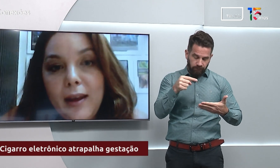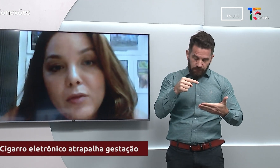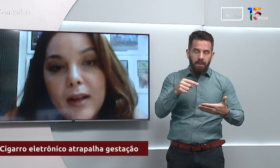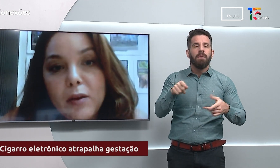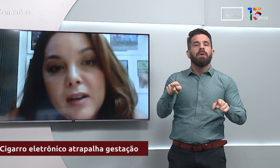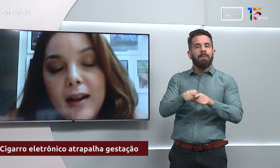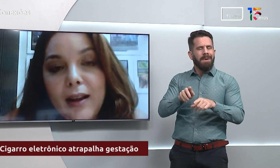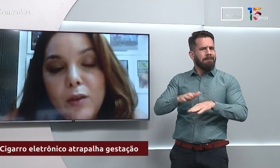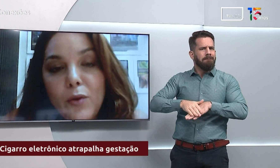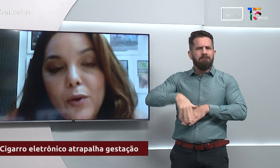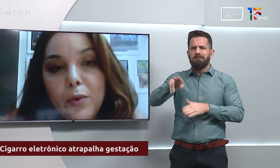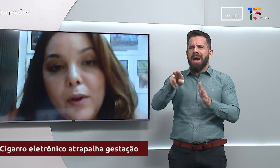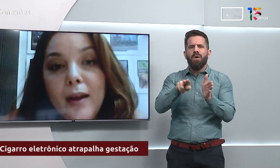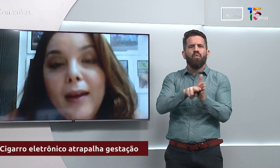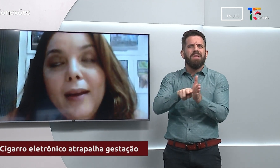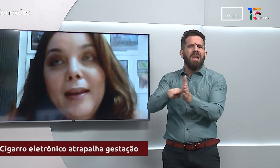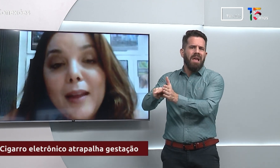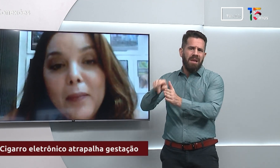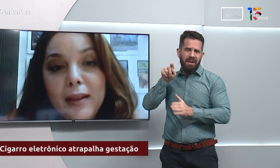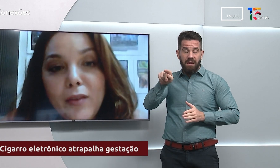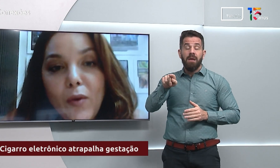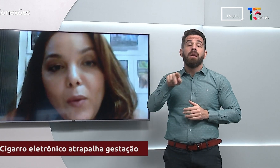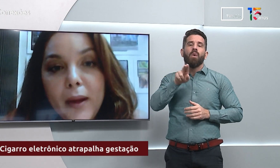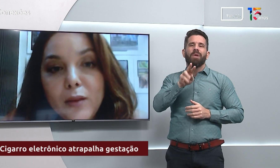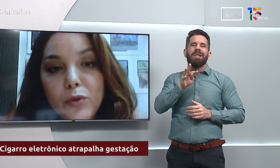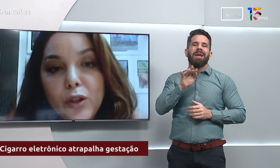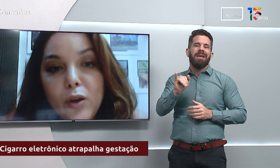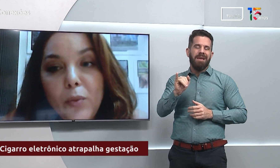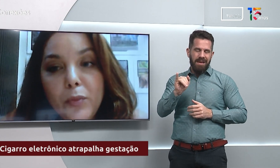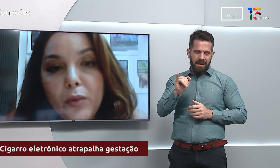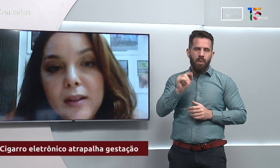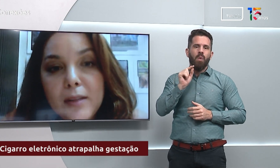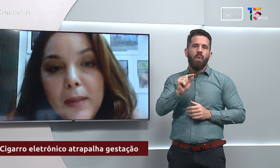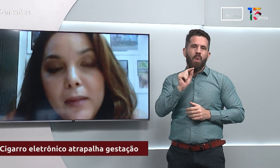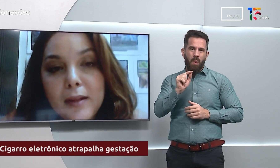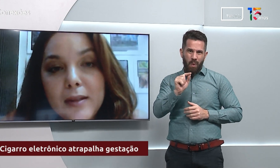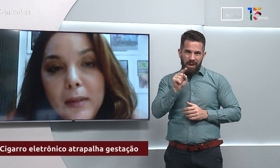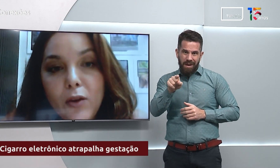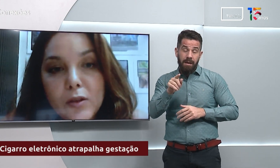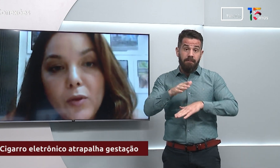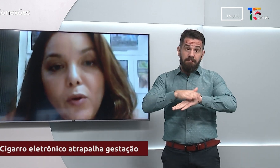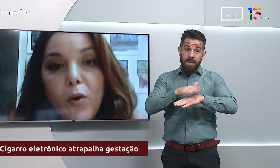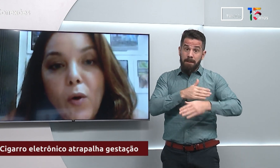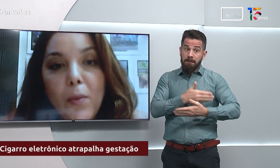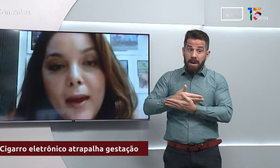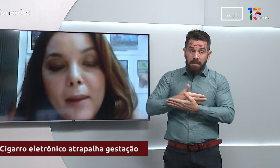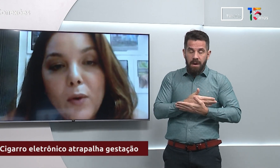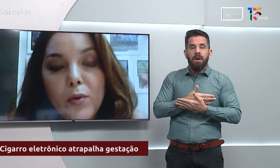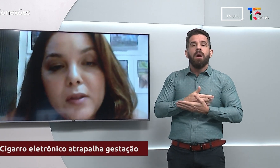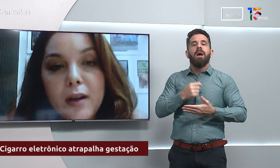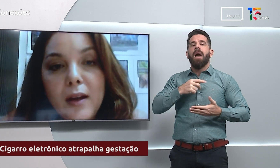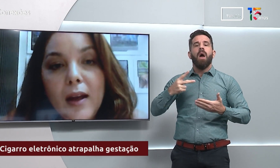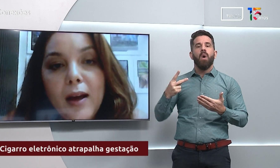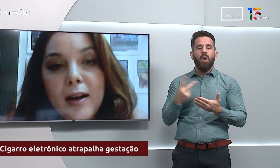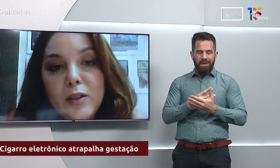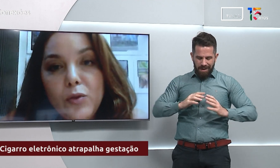problemas respiratórios no bebês, malformações do sistema nervoso e respiratório. E